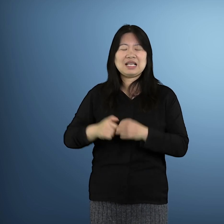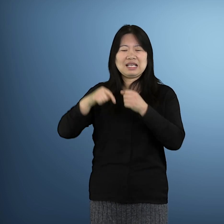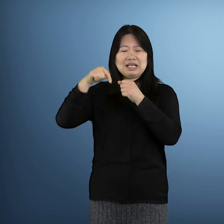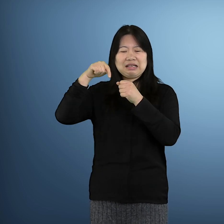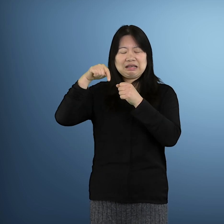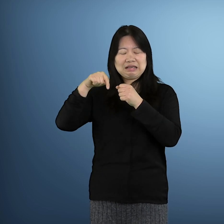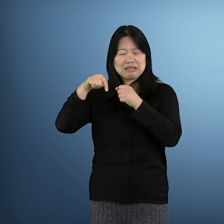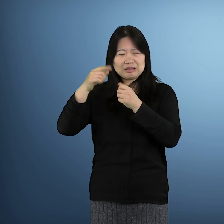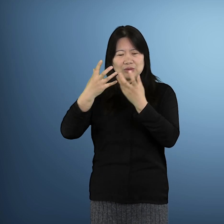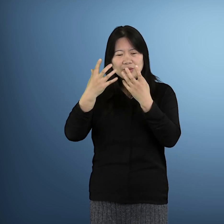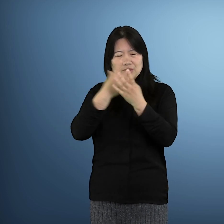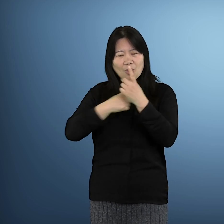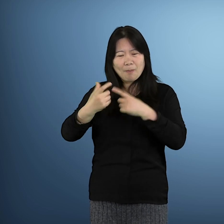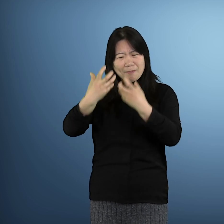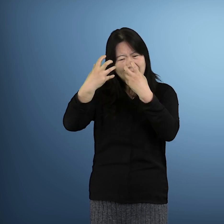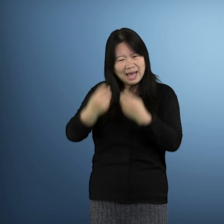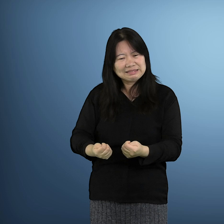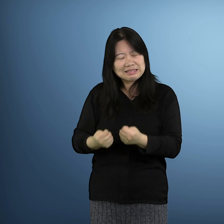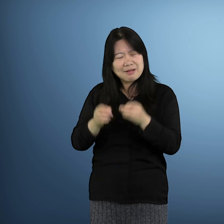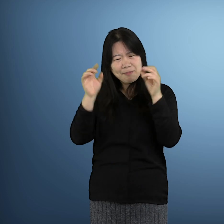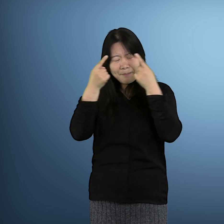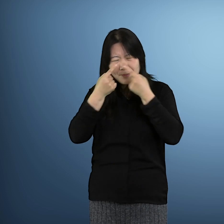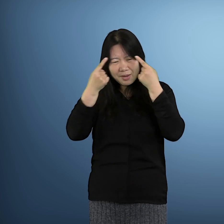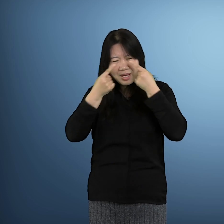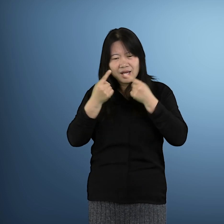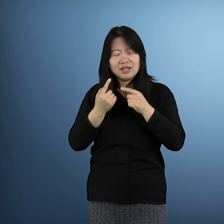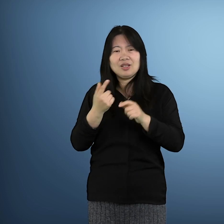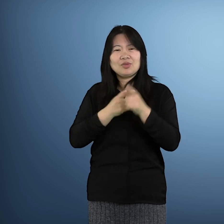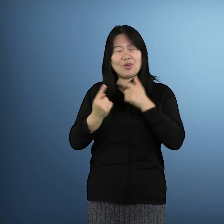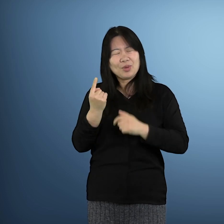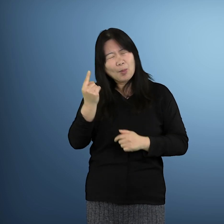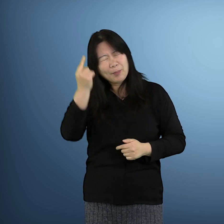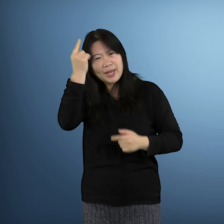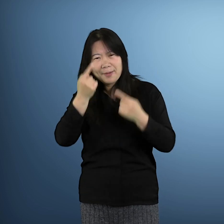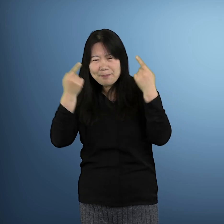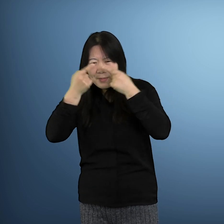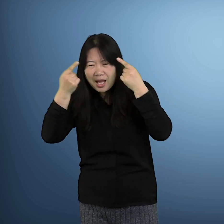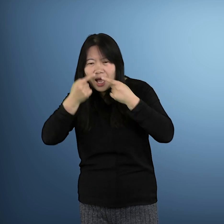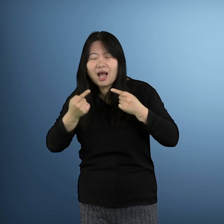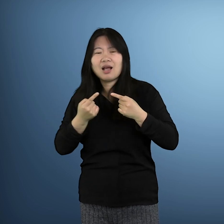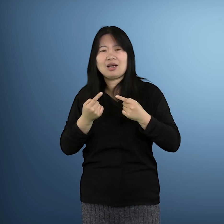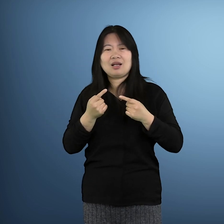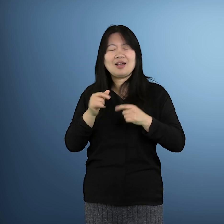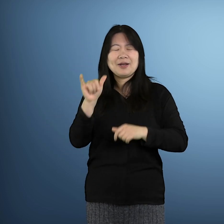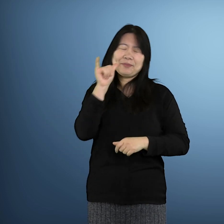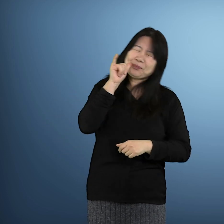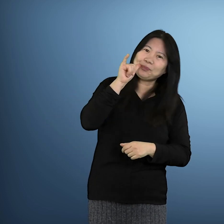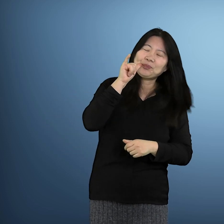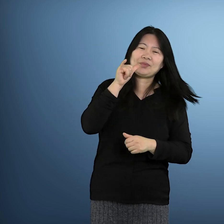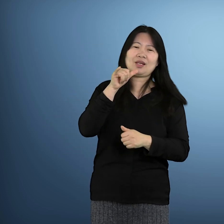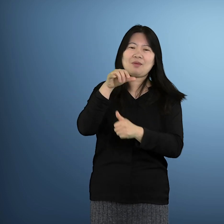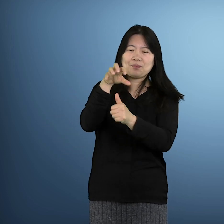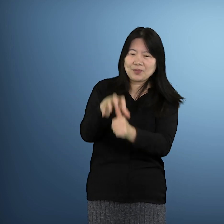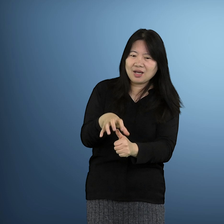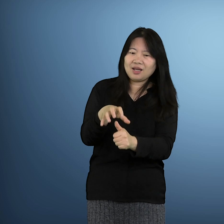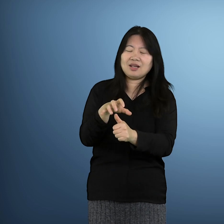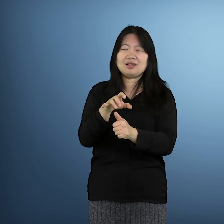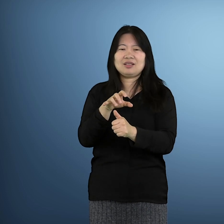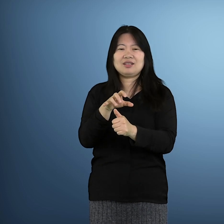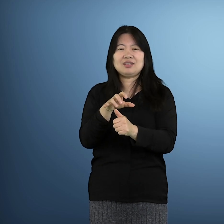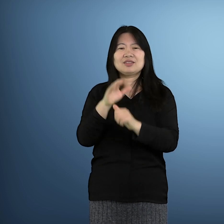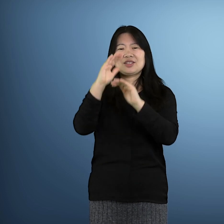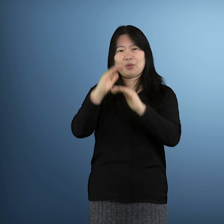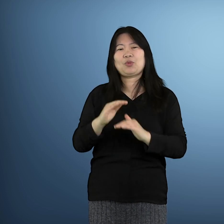높이라는 가치관에 매달려서 중독이나 속박돼 있다. 이런 내용의